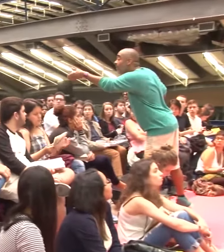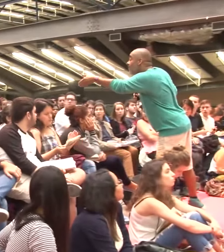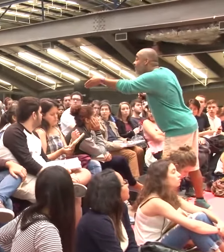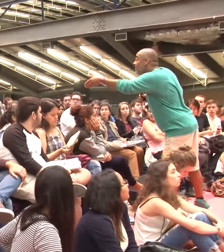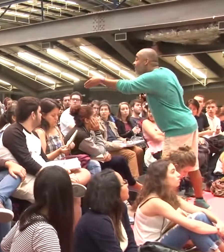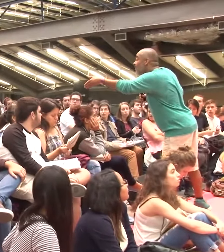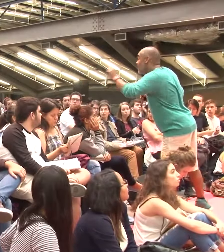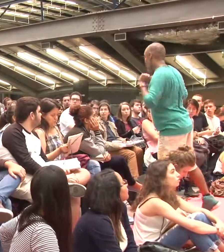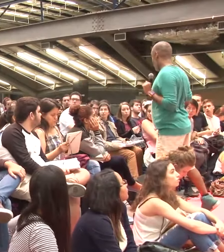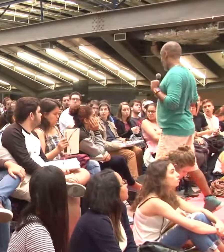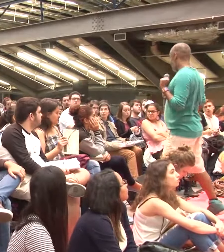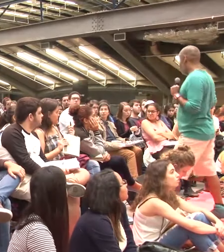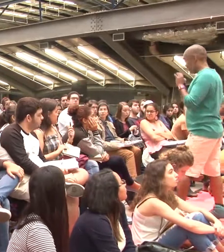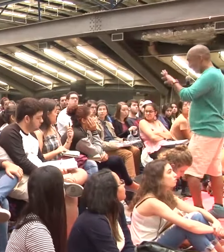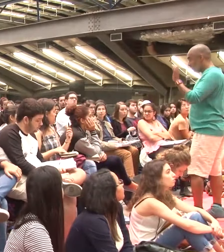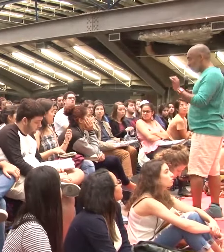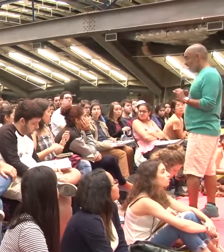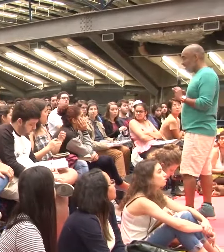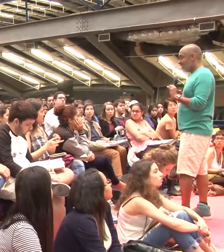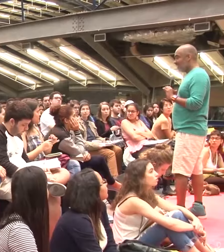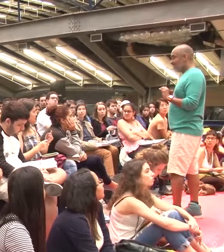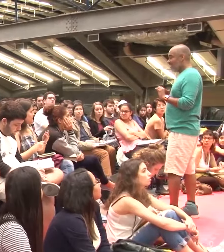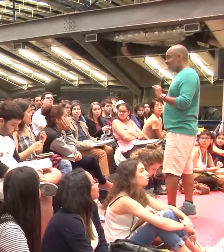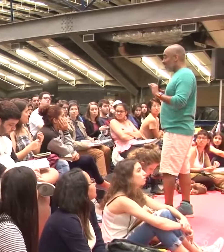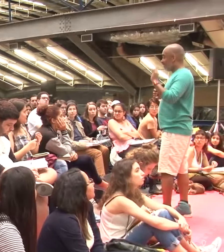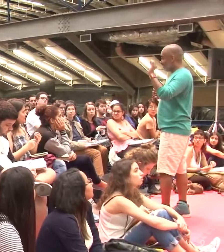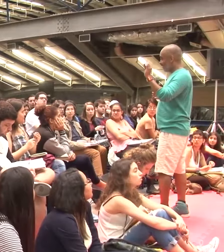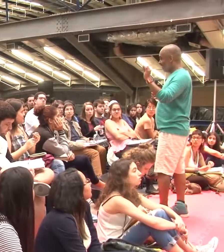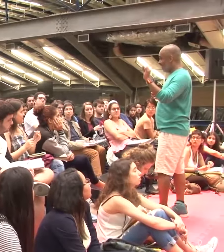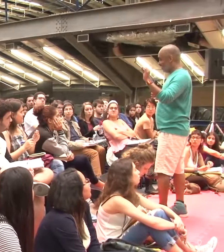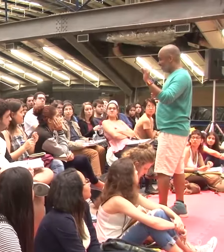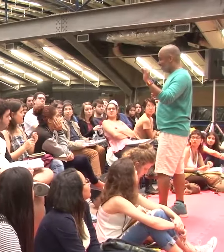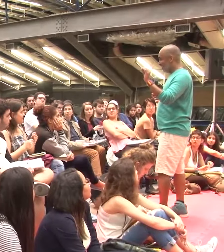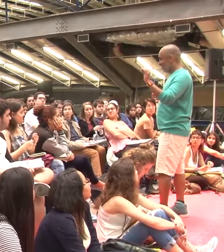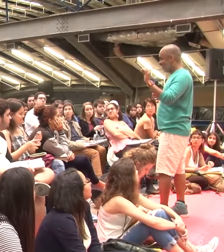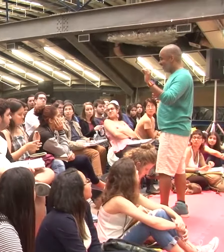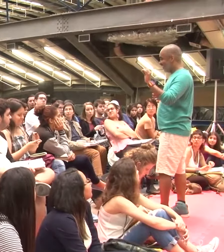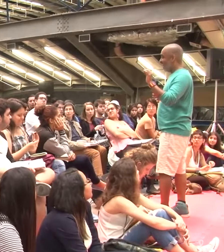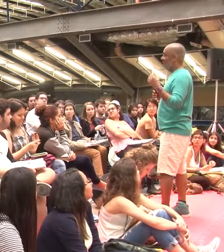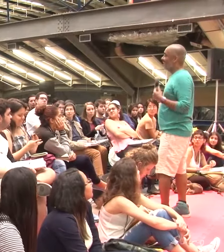Carol e? Isabela. Isadora, Isabela. Só falta você e Isis.